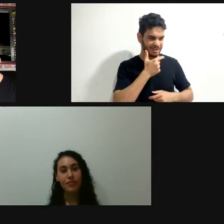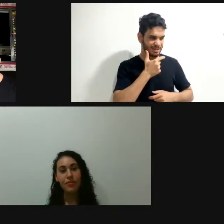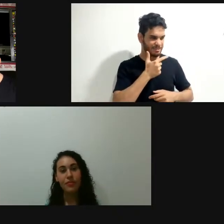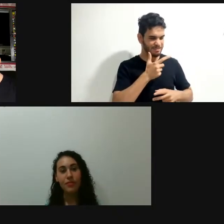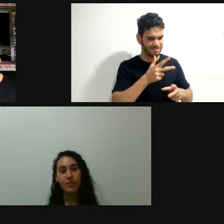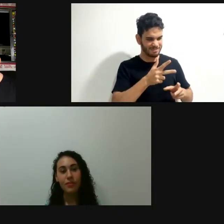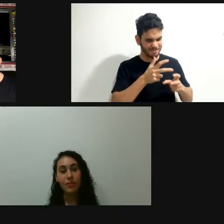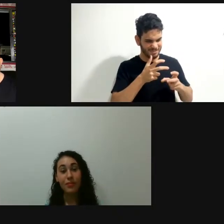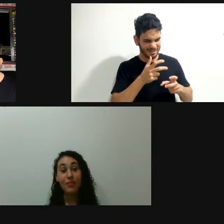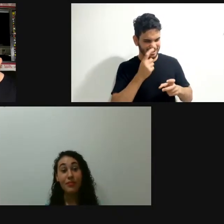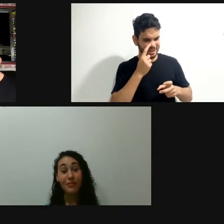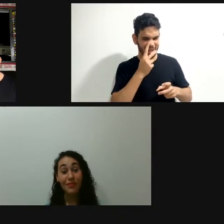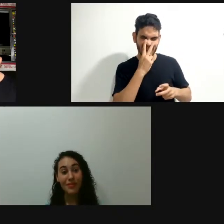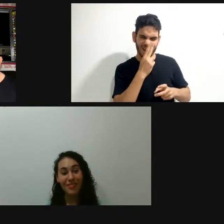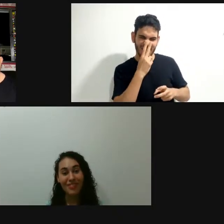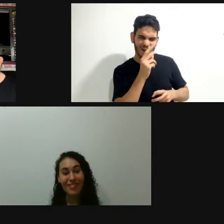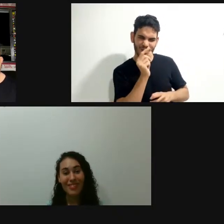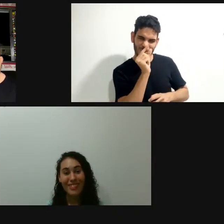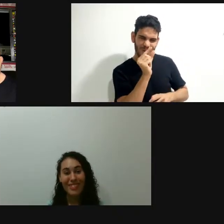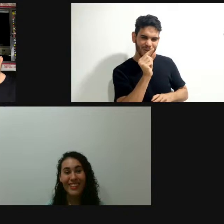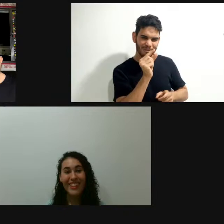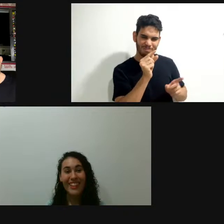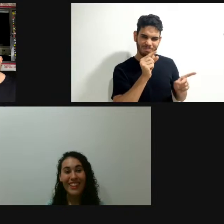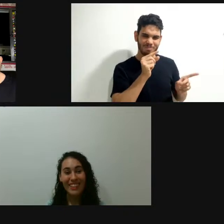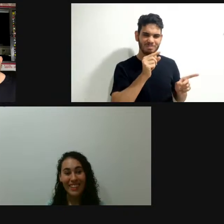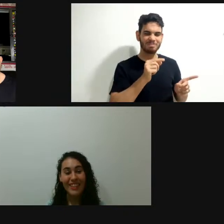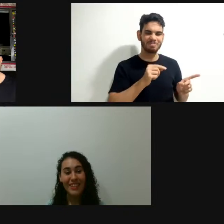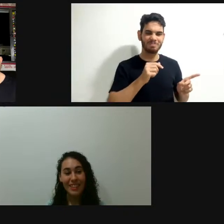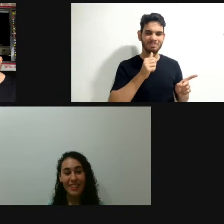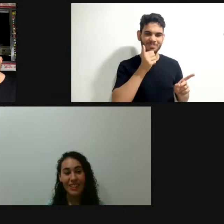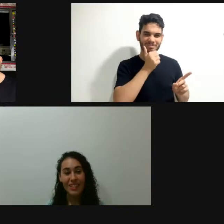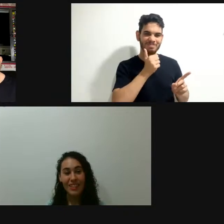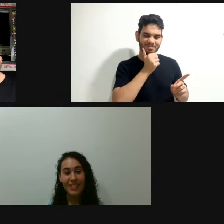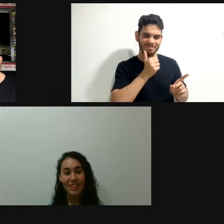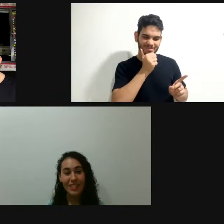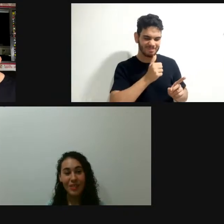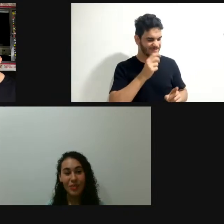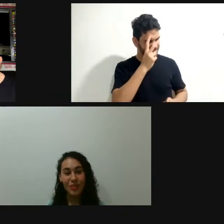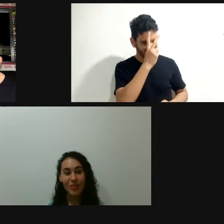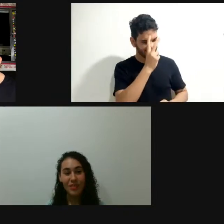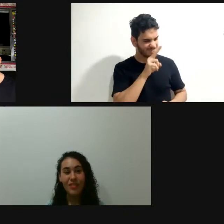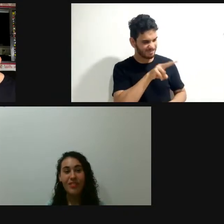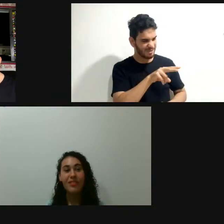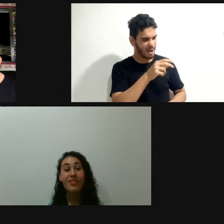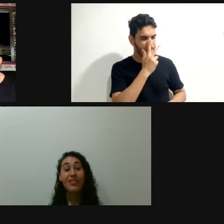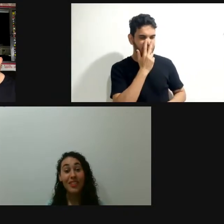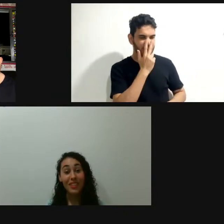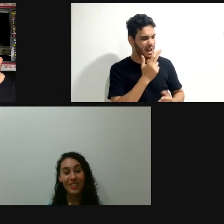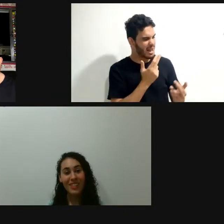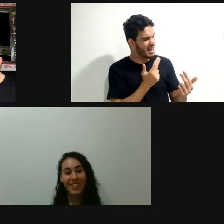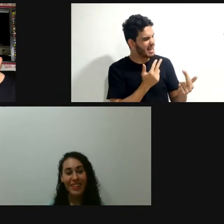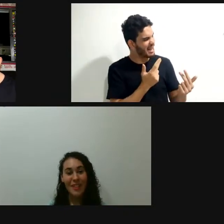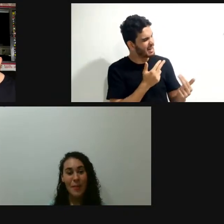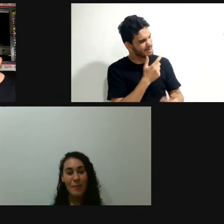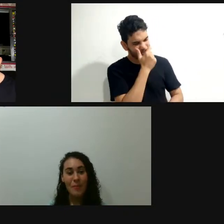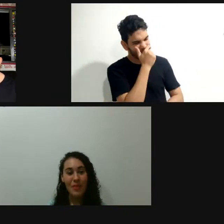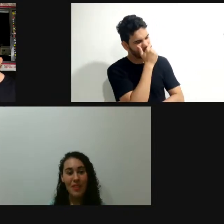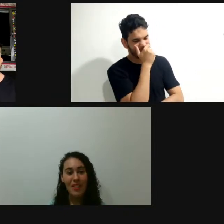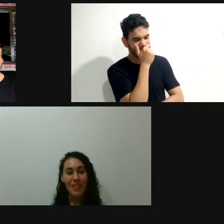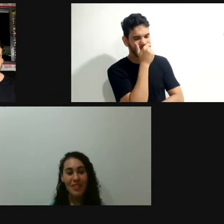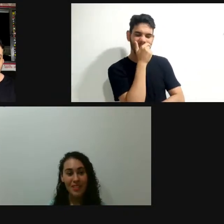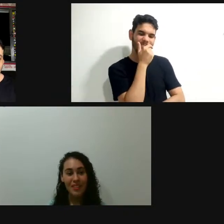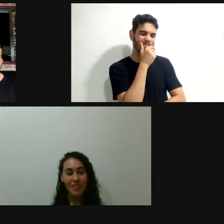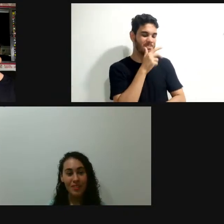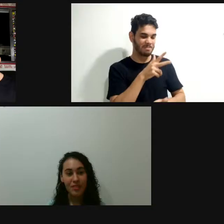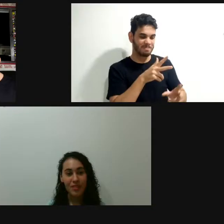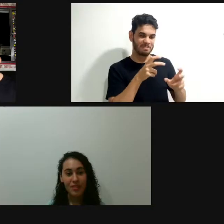em você mesma, porque eu vi que lembrava bastante um pouco das suas expressões. Eu posso estar enganado no que eu estou falando, mas